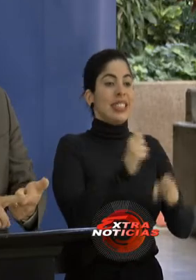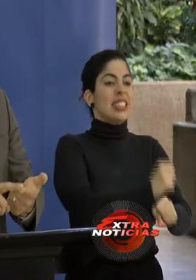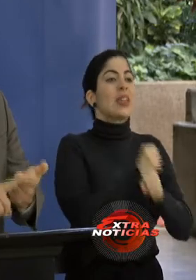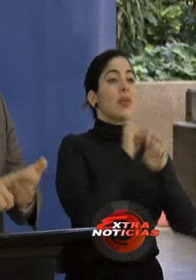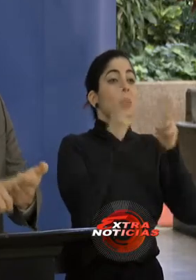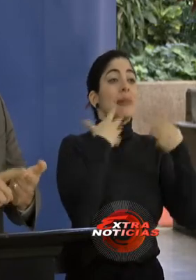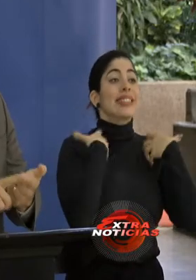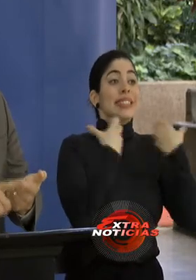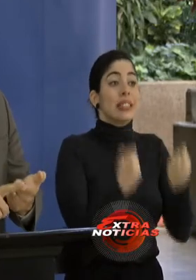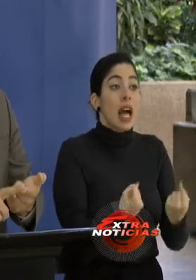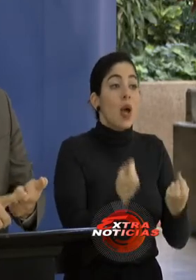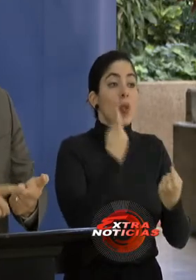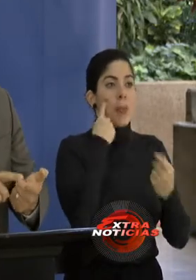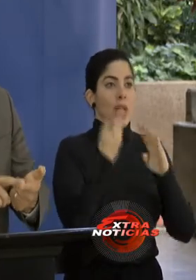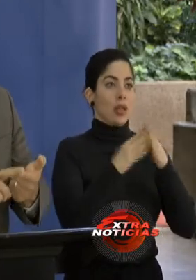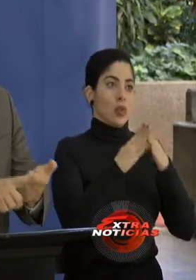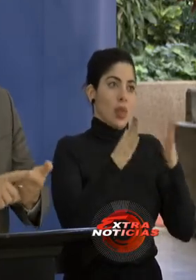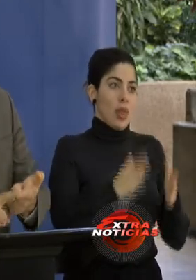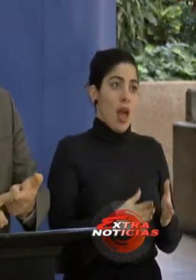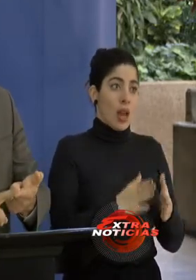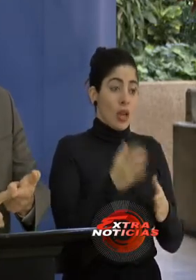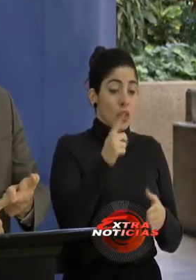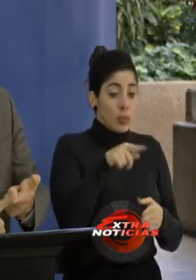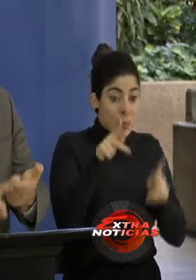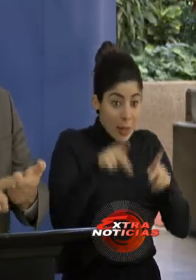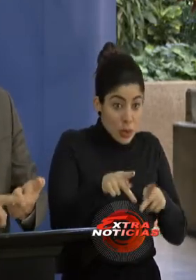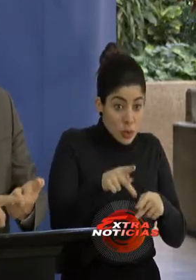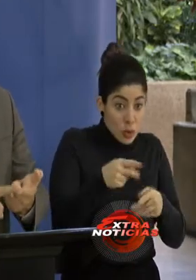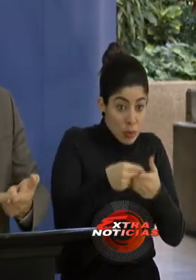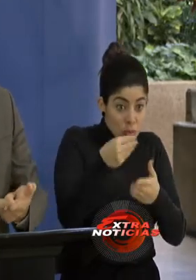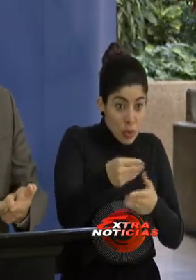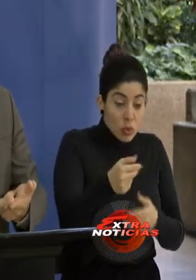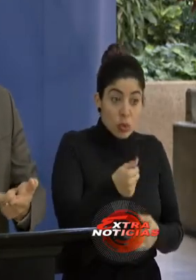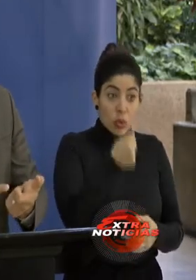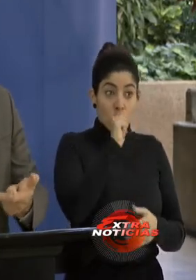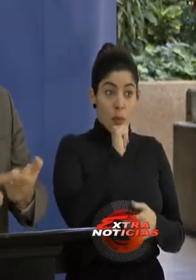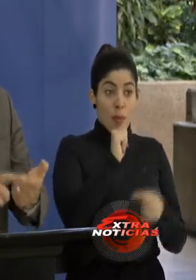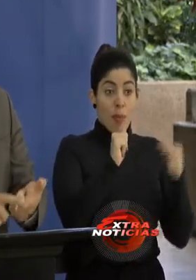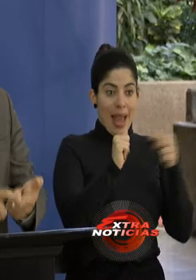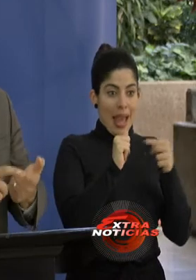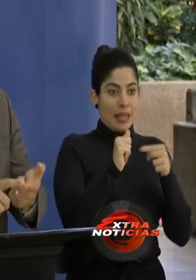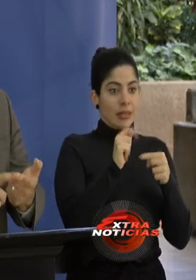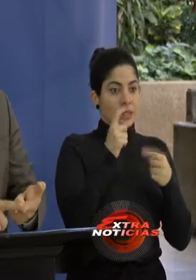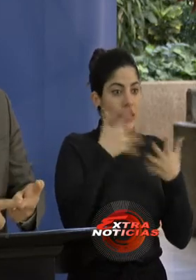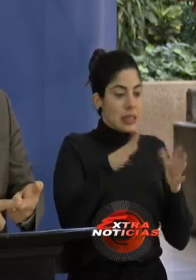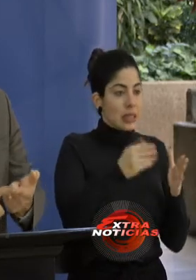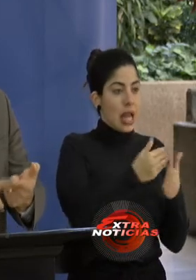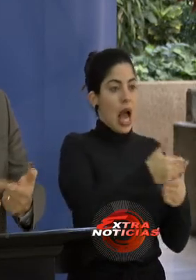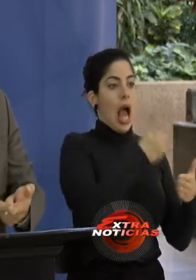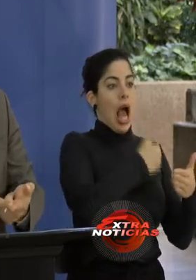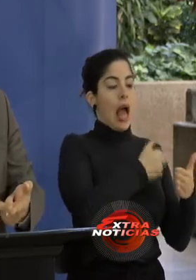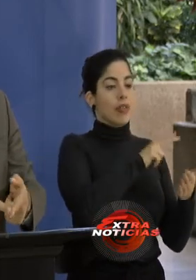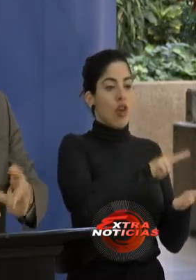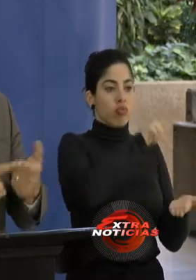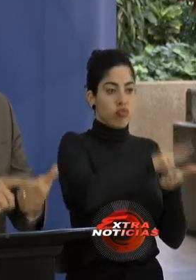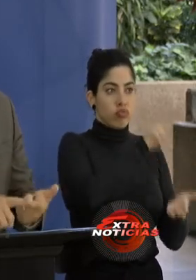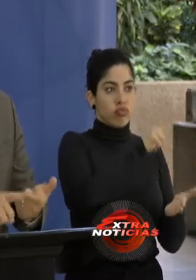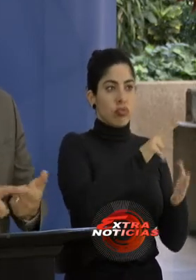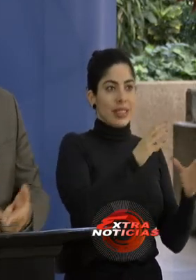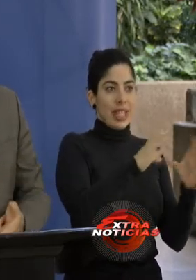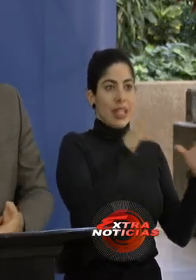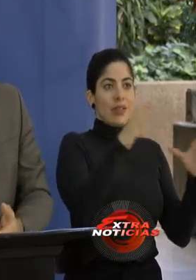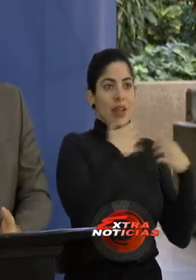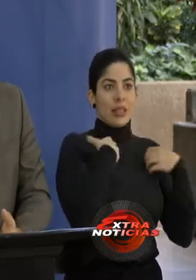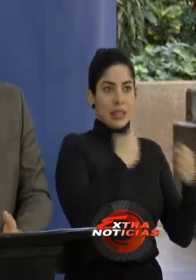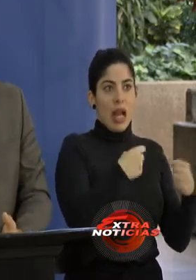a nuestra ciudadanía que lo que se está consumiendo es lo que está debidamente registrado y certificado y no